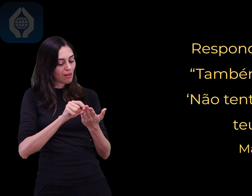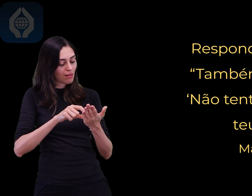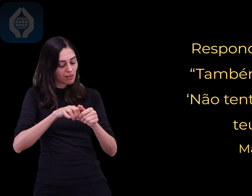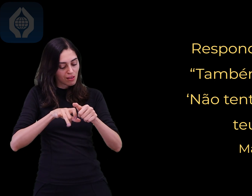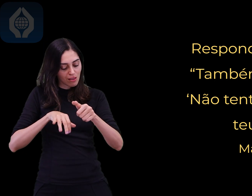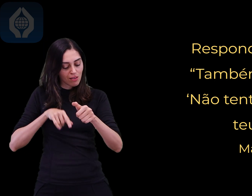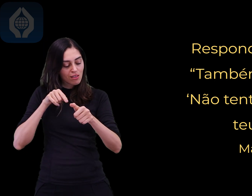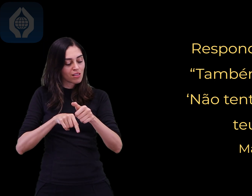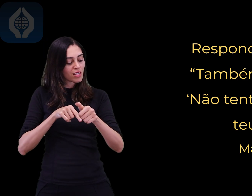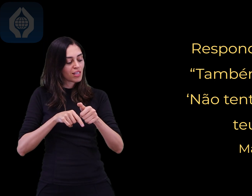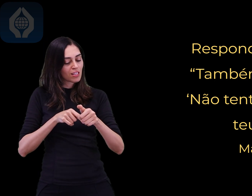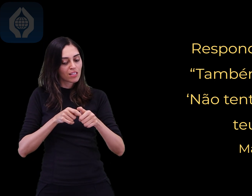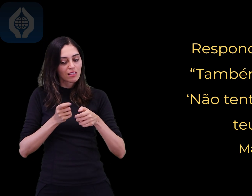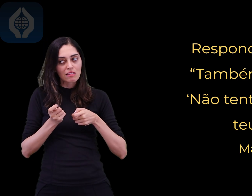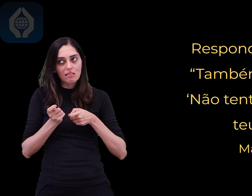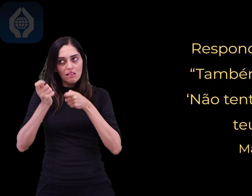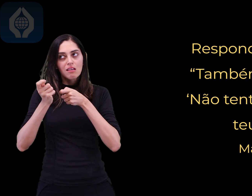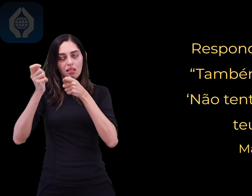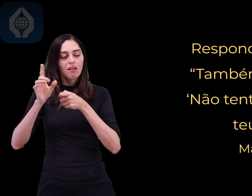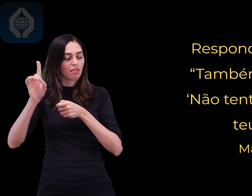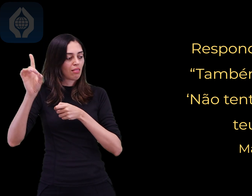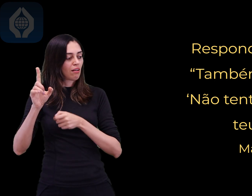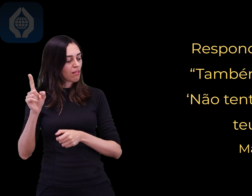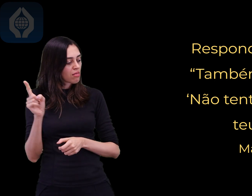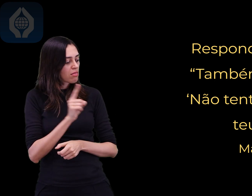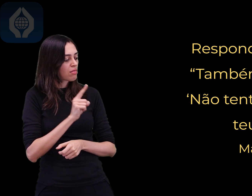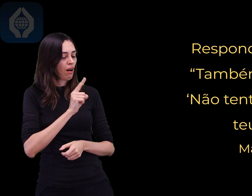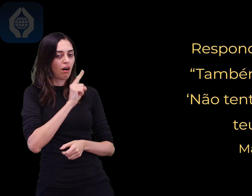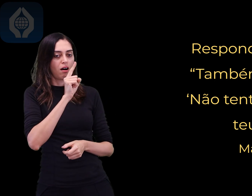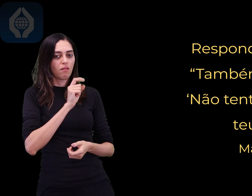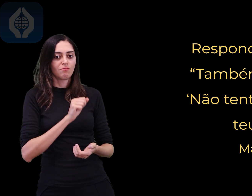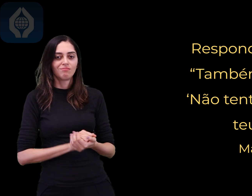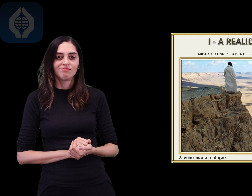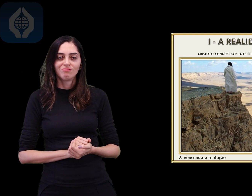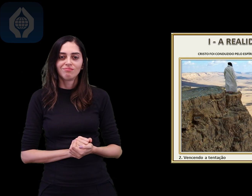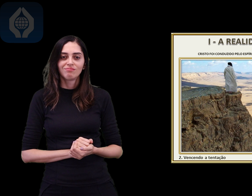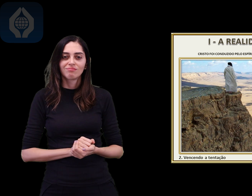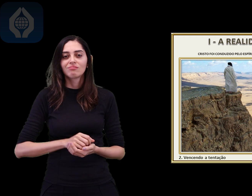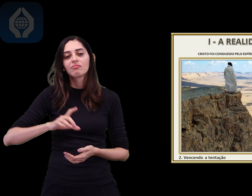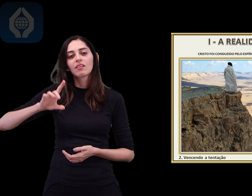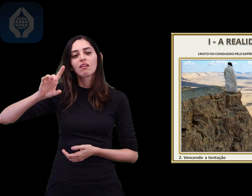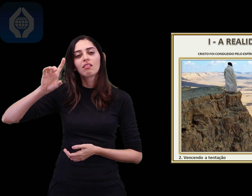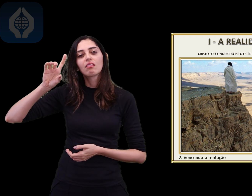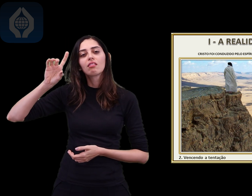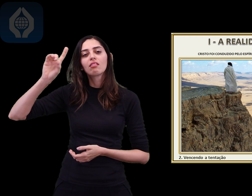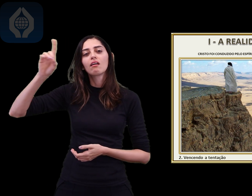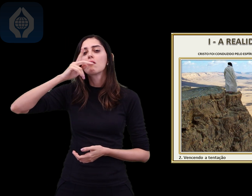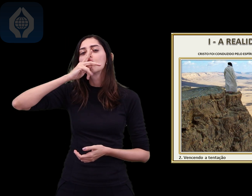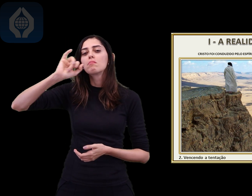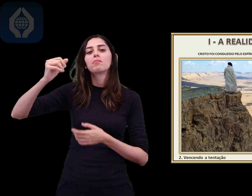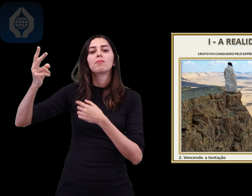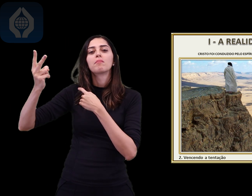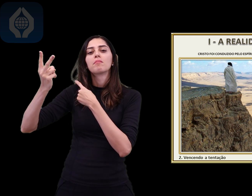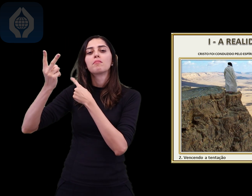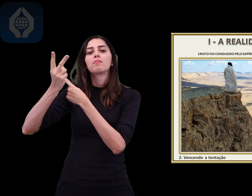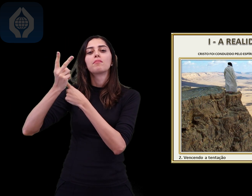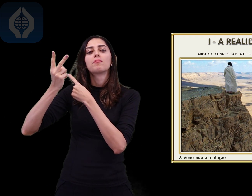está escrito, não tentarás o Senhor teu Deus. Deus Pai tinha prometido cuidar de seu filho. Então